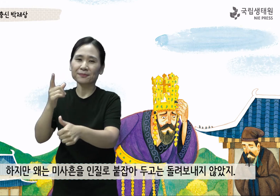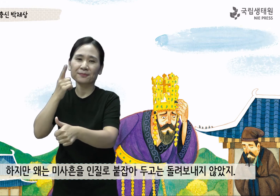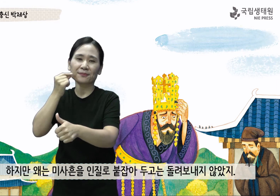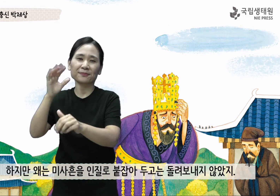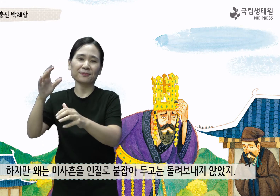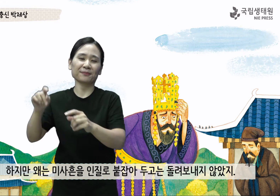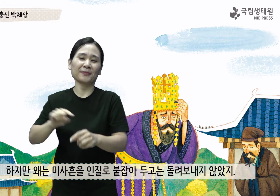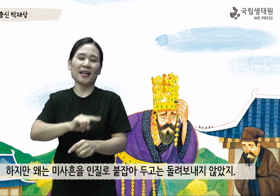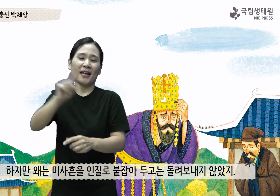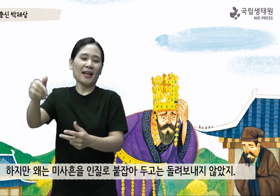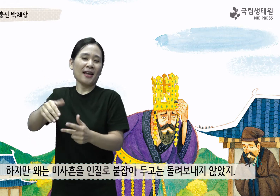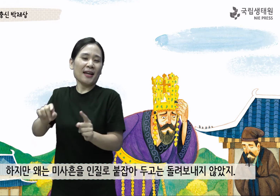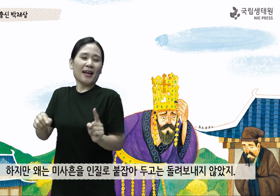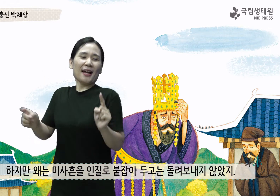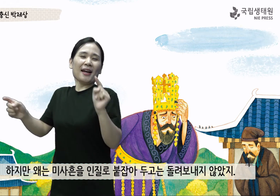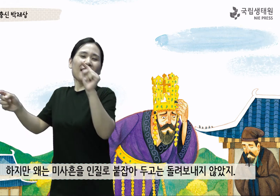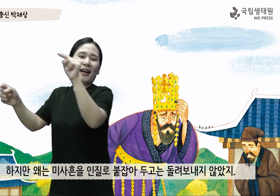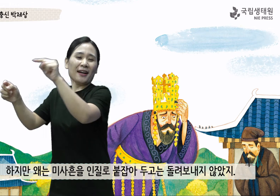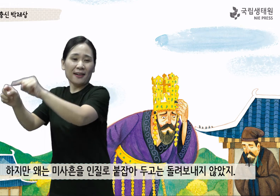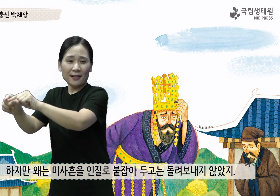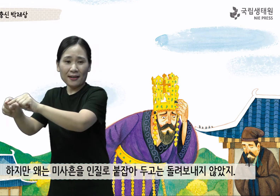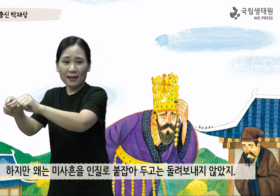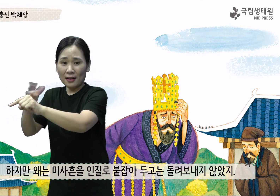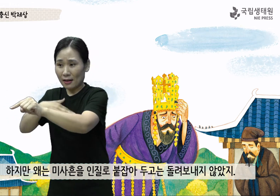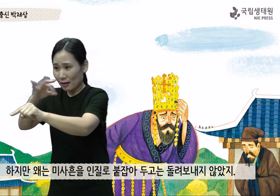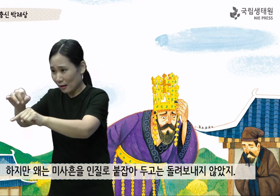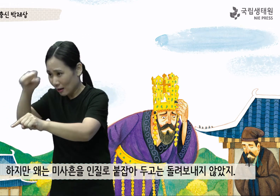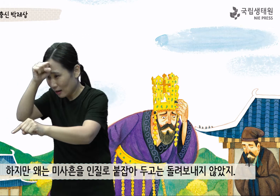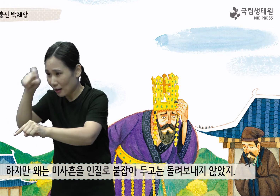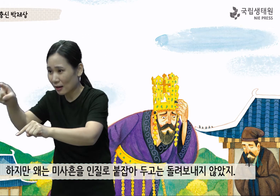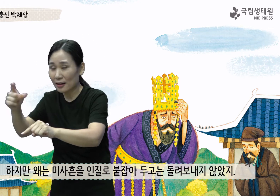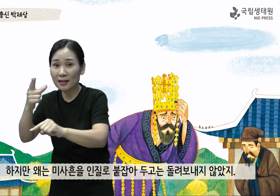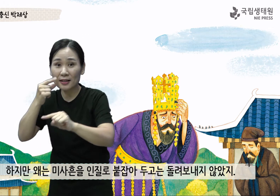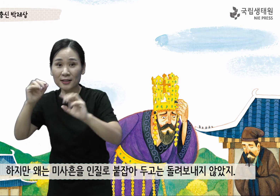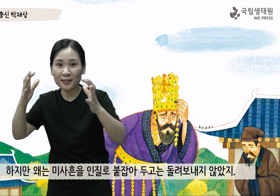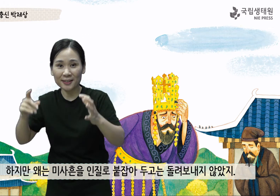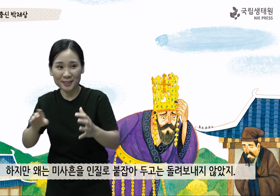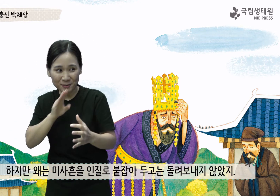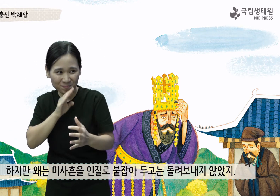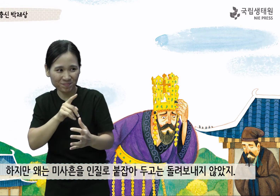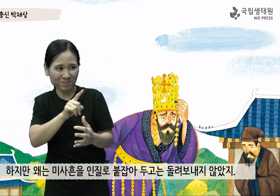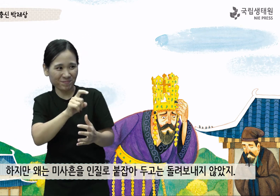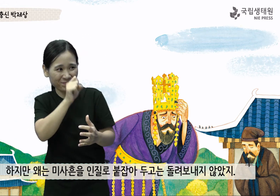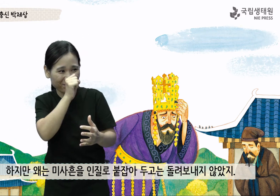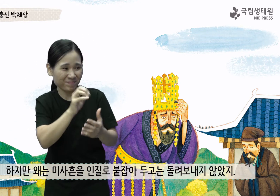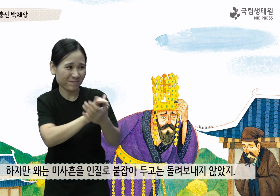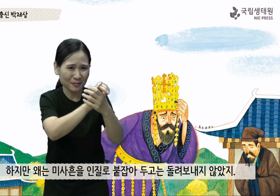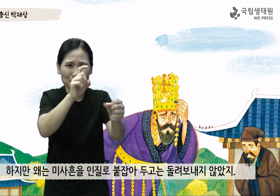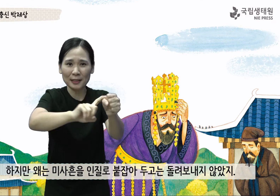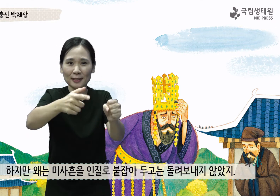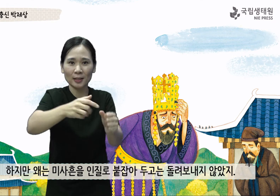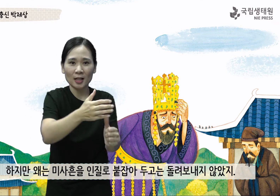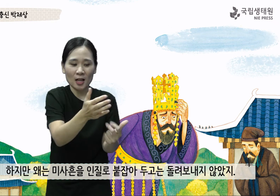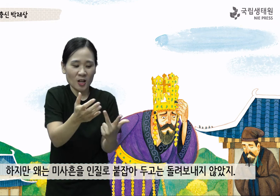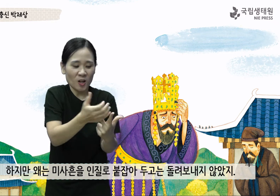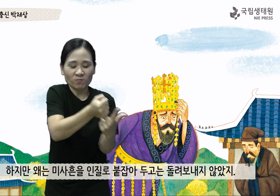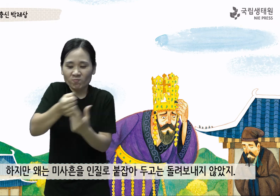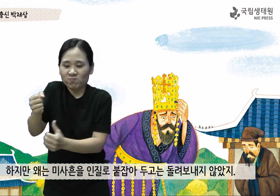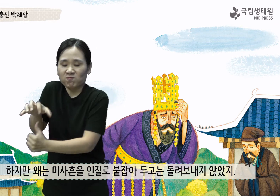하지만 외는 미사은을 인실로 붙잡아 두고는 돌려보내지 않았지.